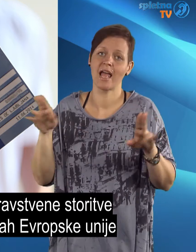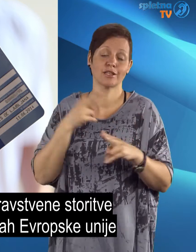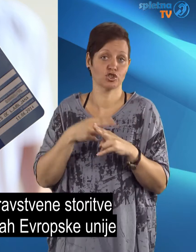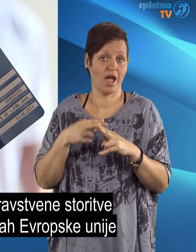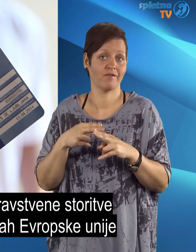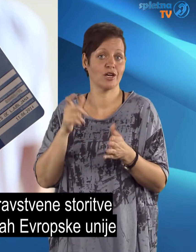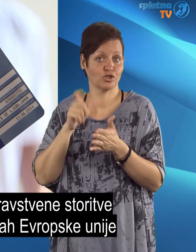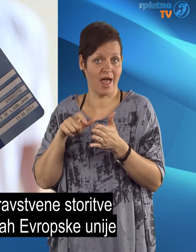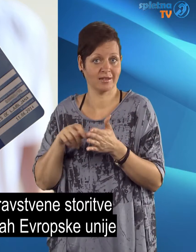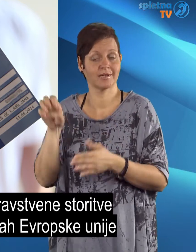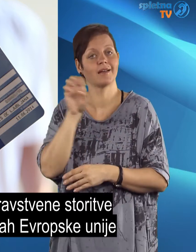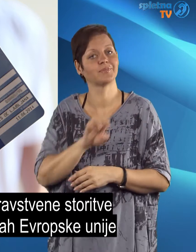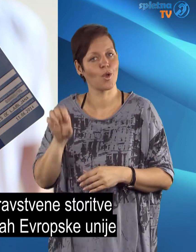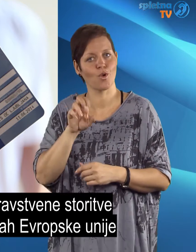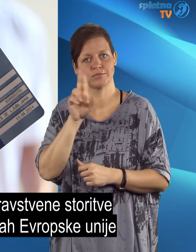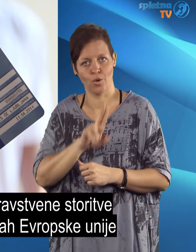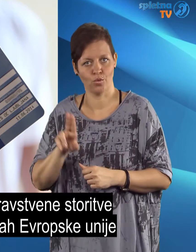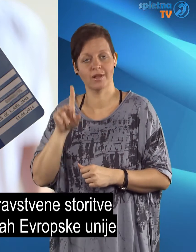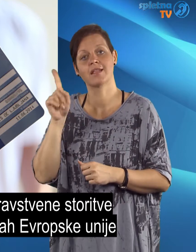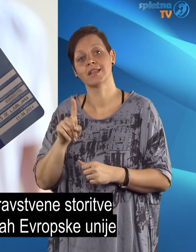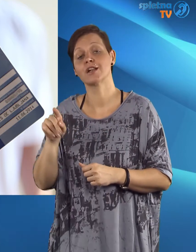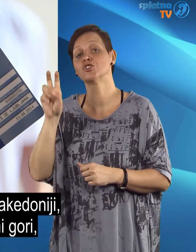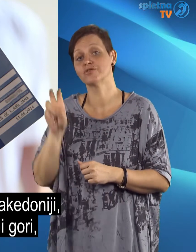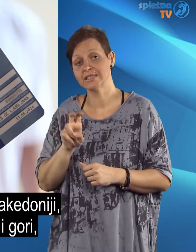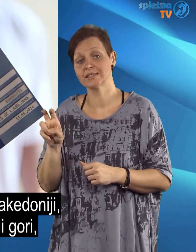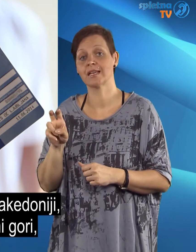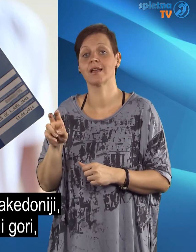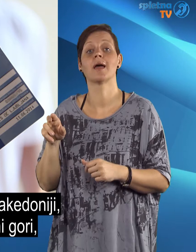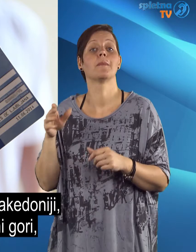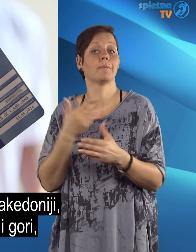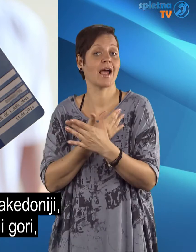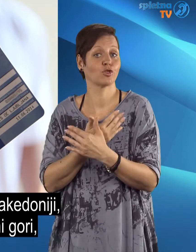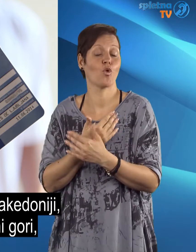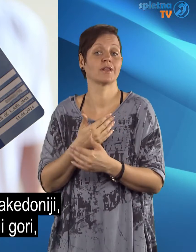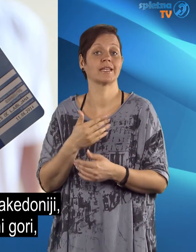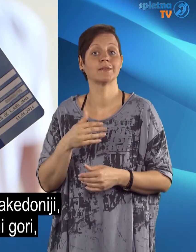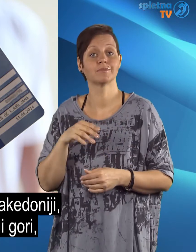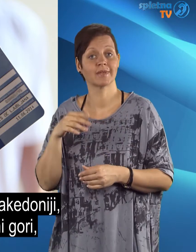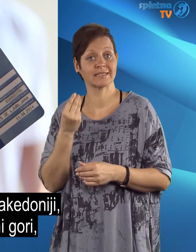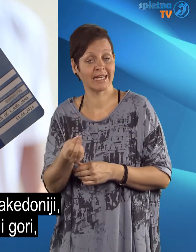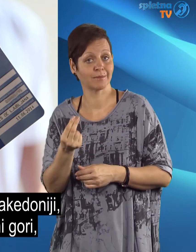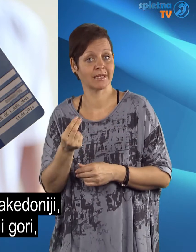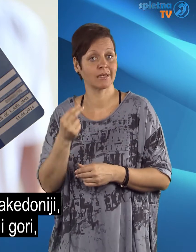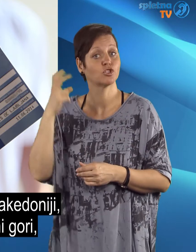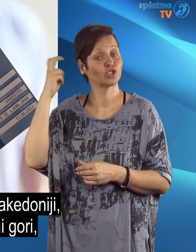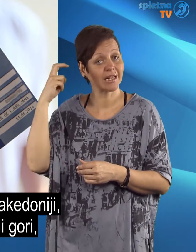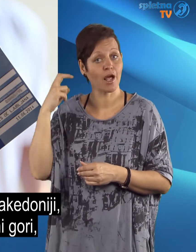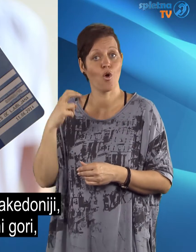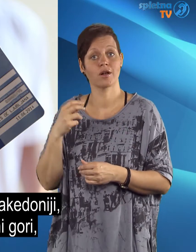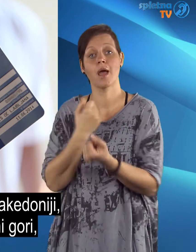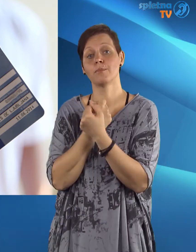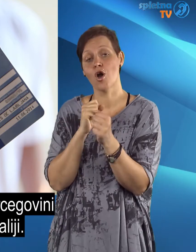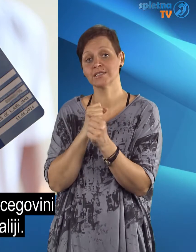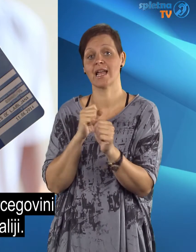državah članicah Evropske unije ter v Švici, Makedoniji, Srbiji, Črni gori, Bosni in Hercegovini in